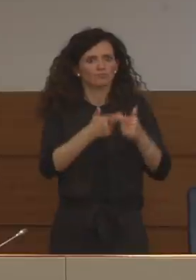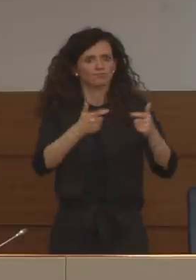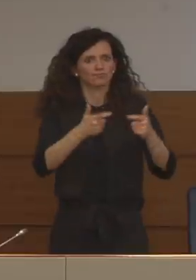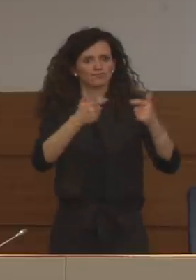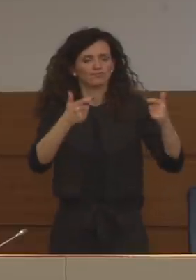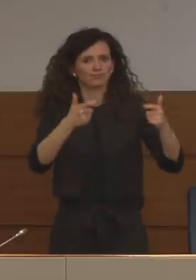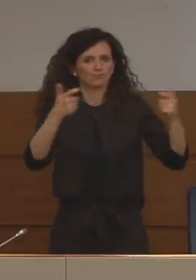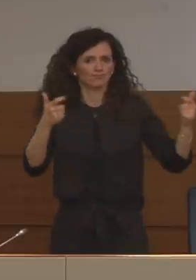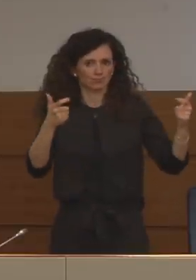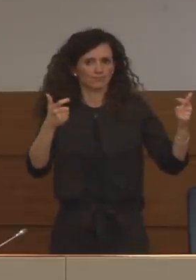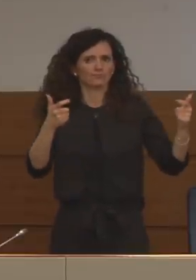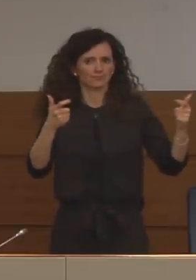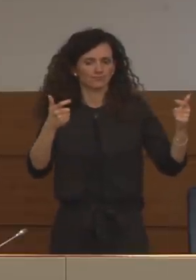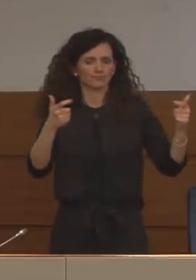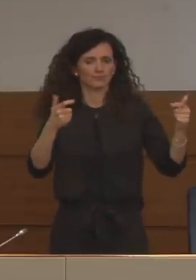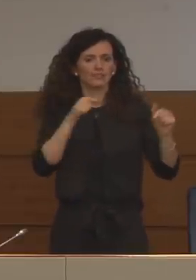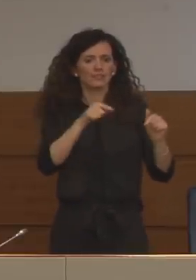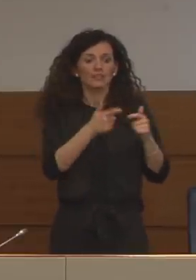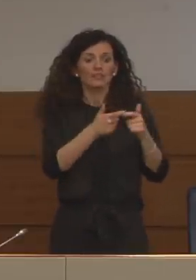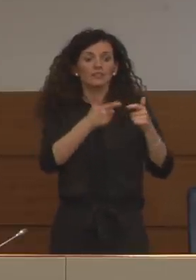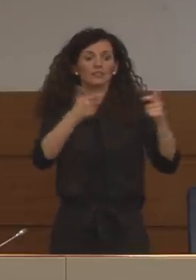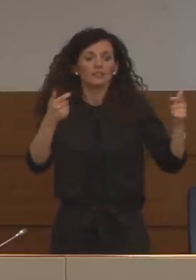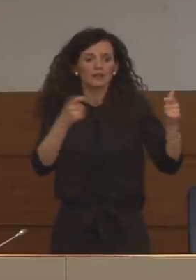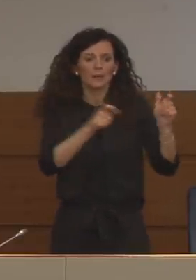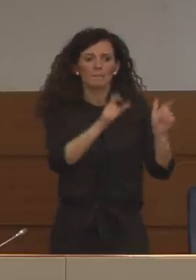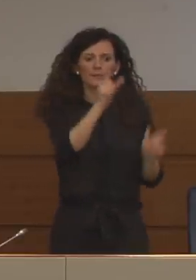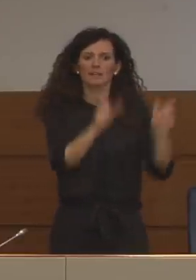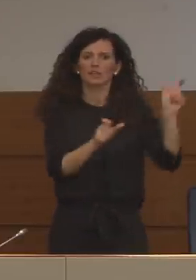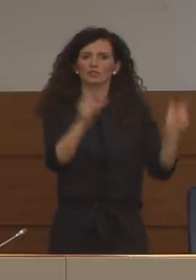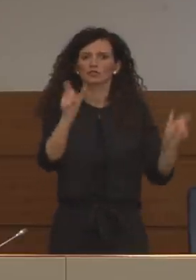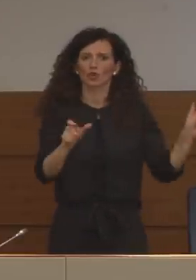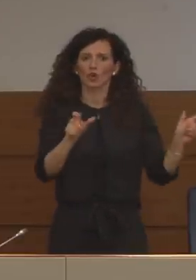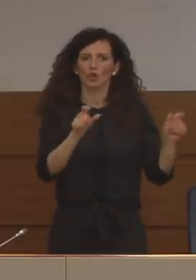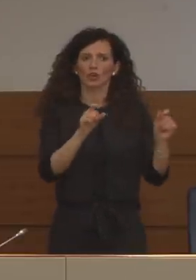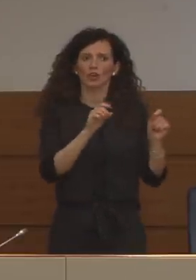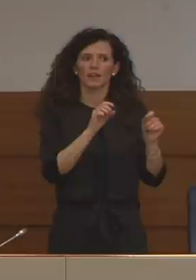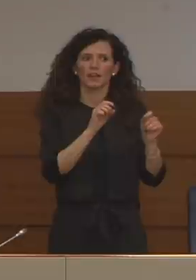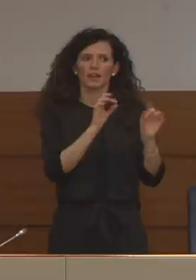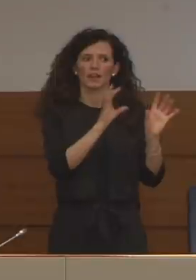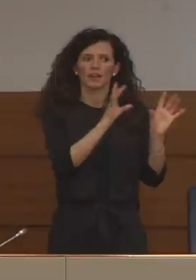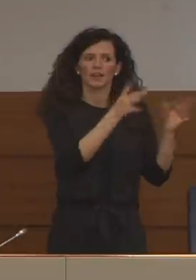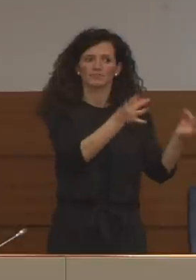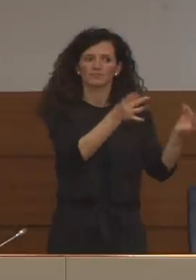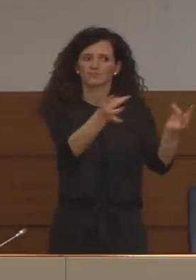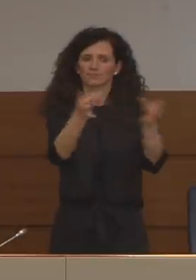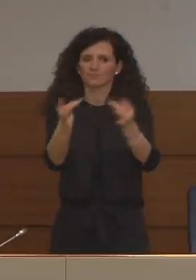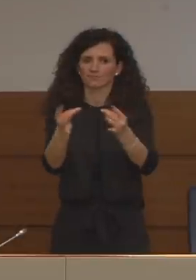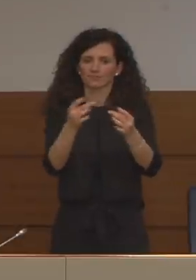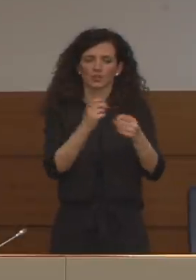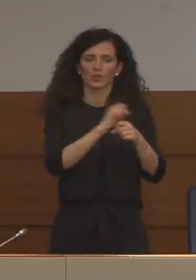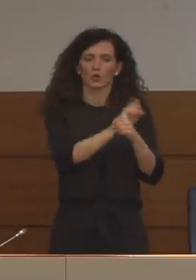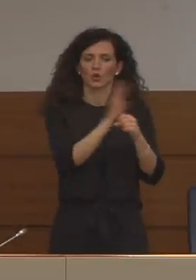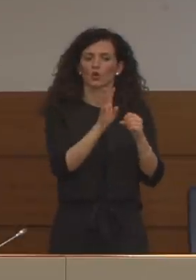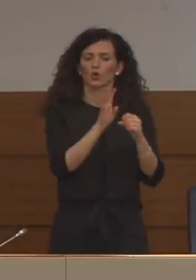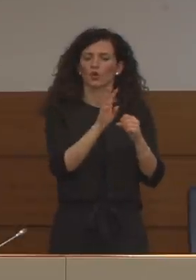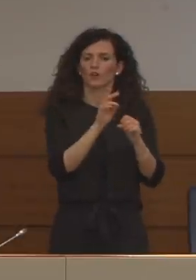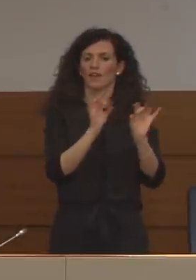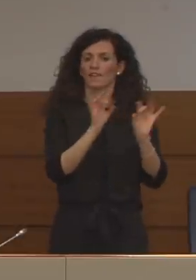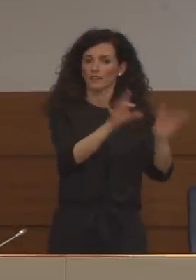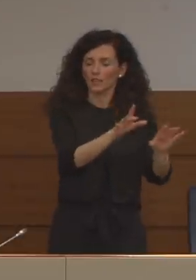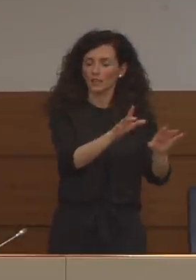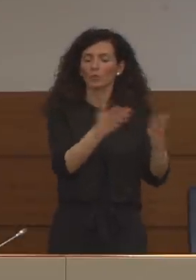sia del numero degli infetti sia in me del numero delle persone che sfortunatamente